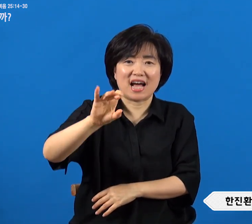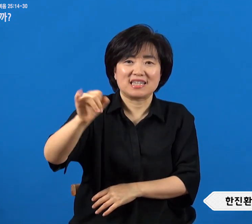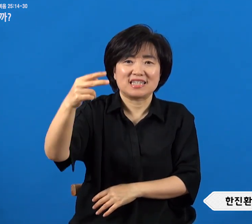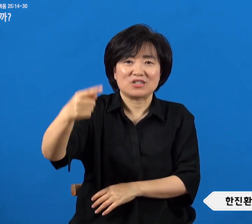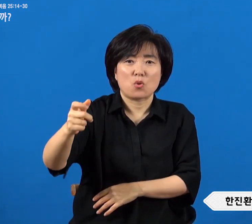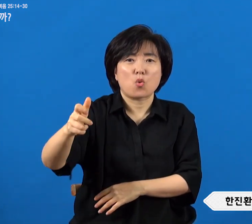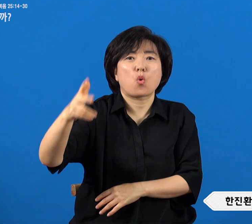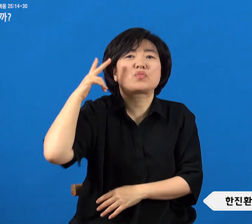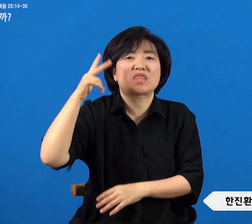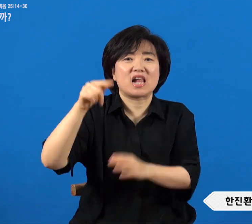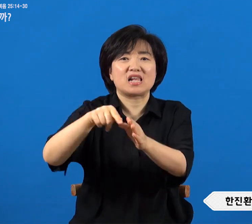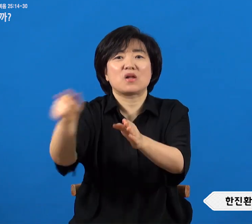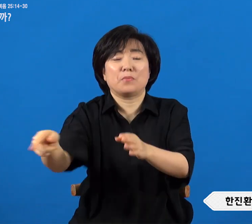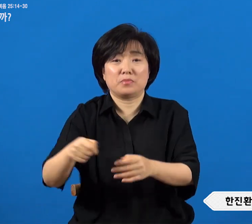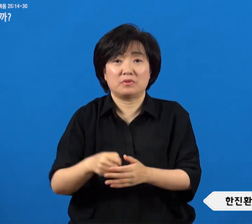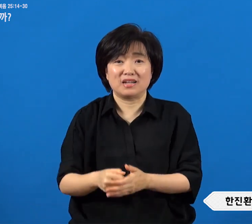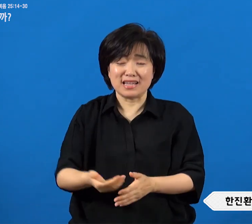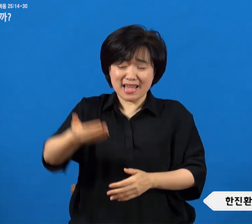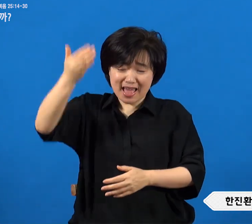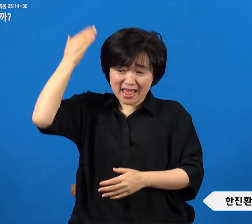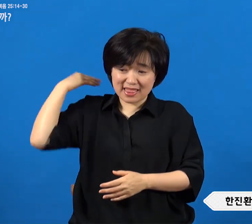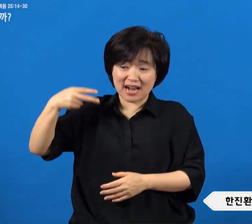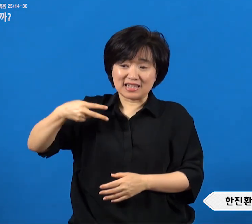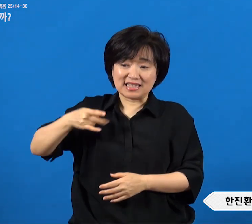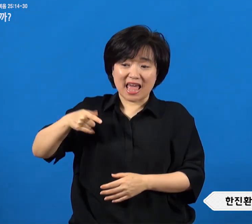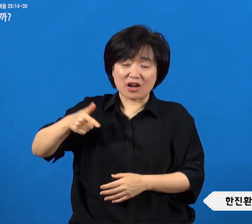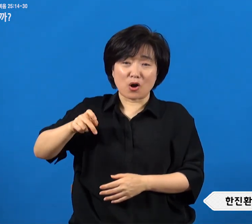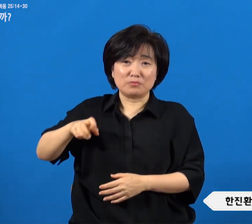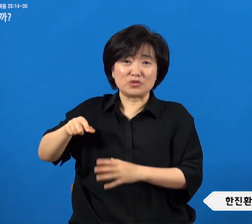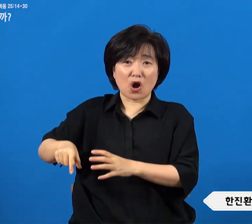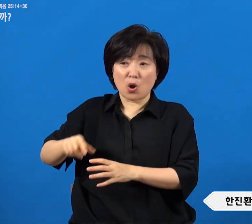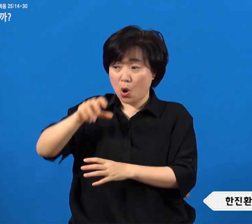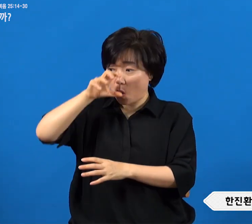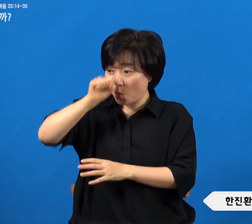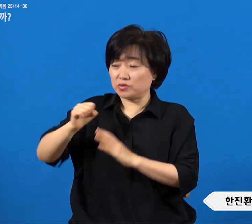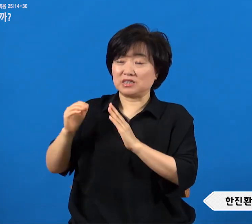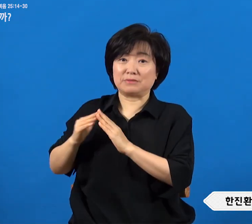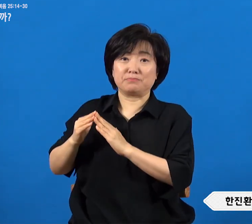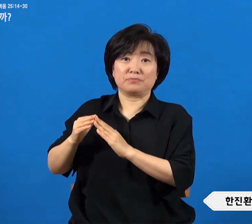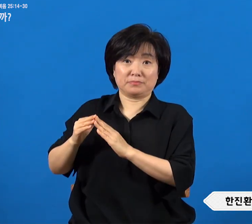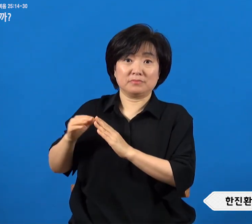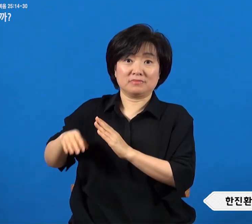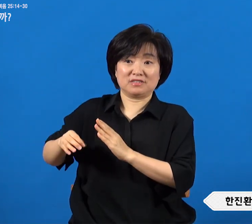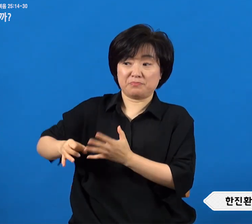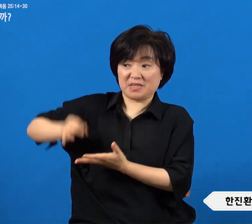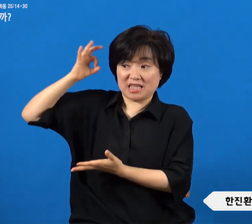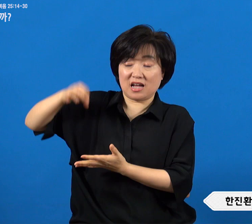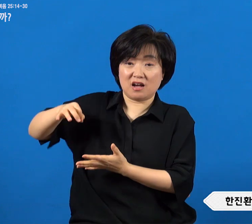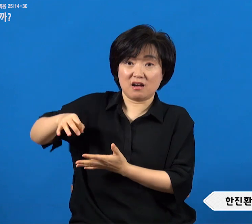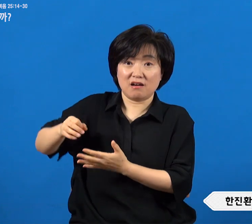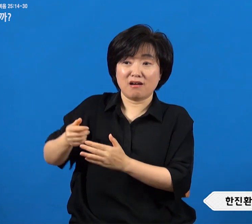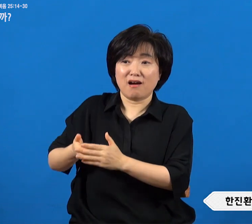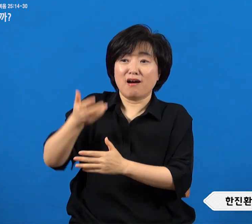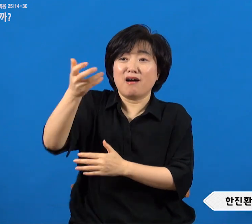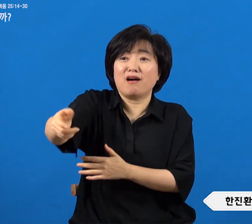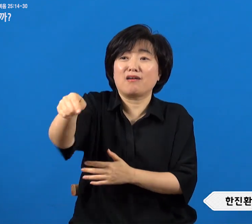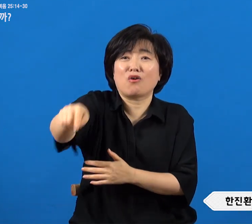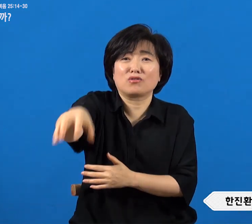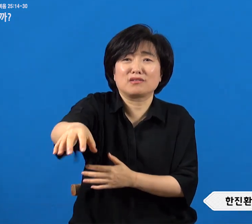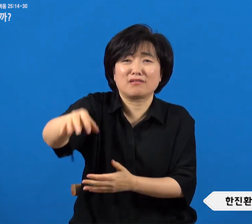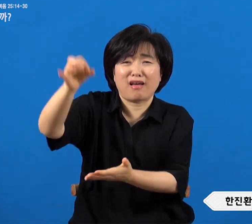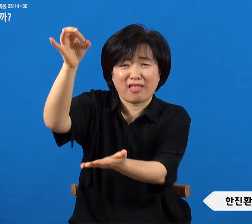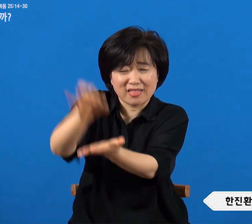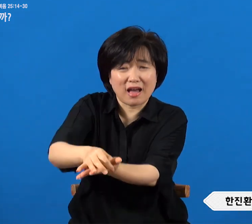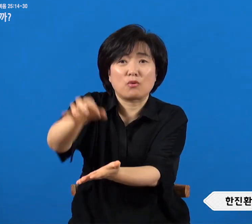그 당시는 세검정이 좋은 주택지였고 영동 그런 데는 허허벌판이었습니다. 그